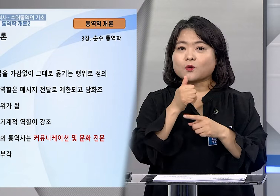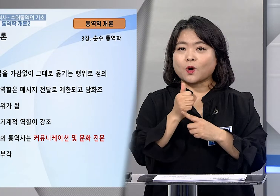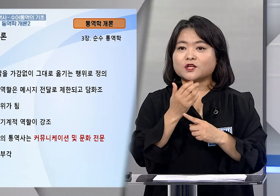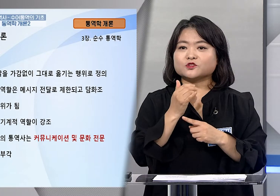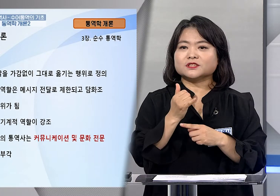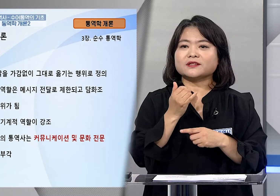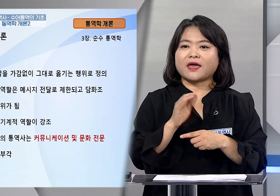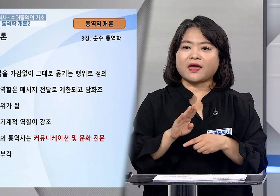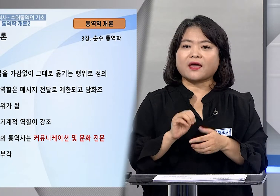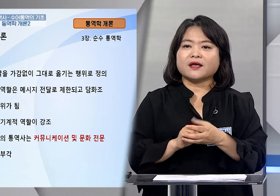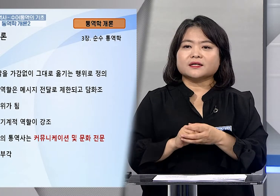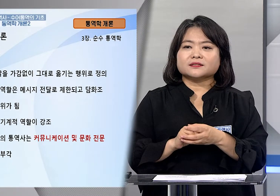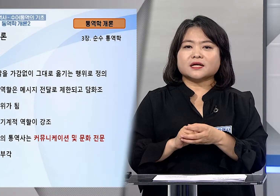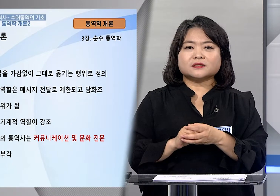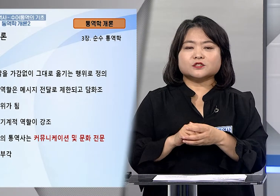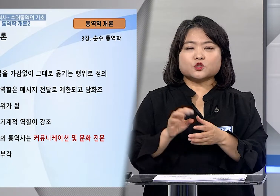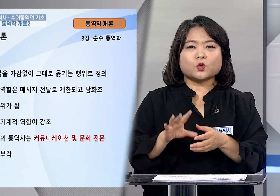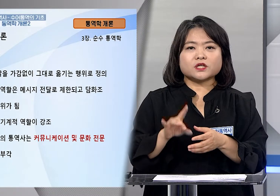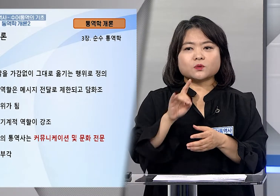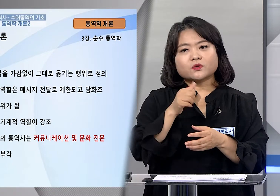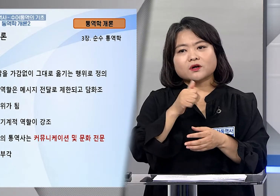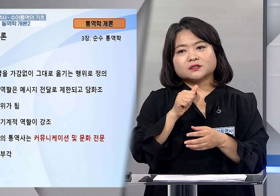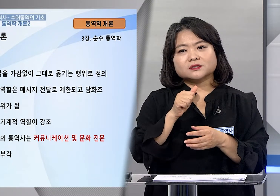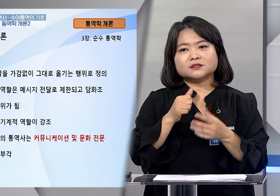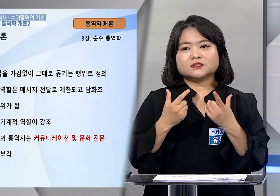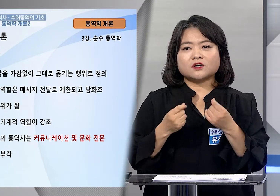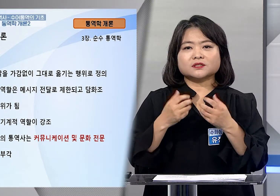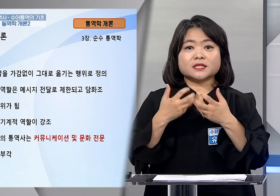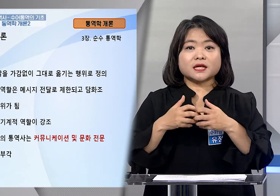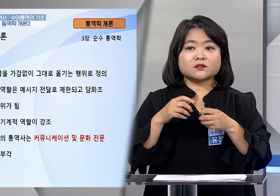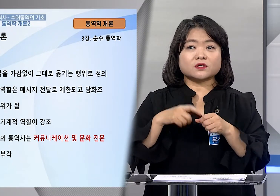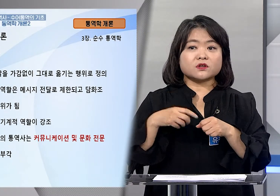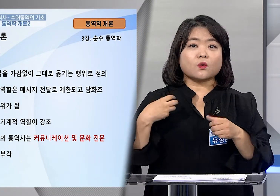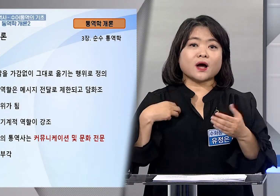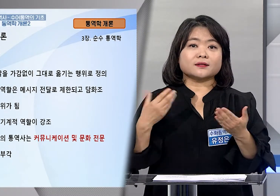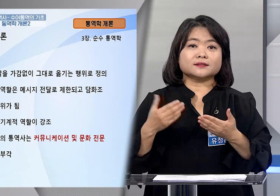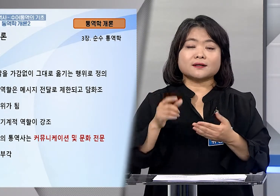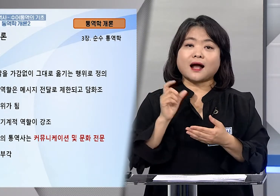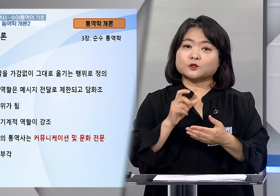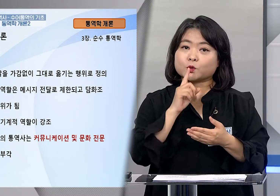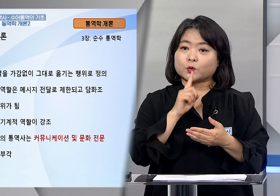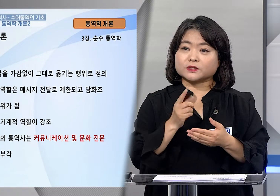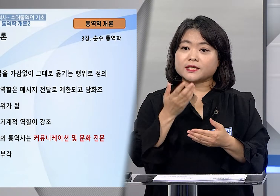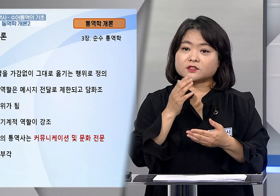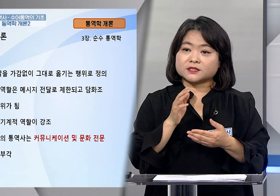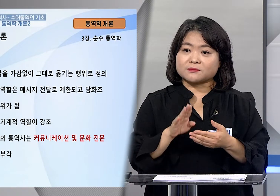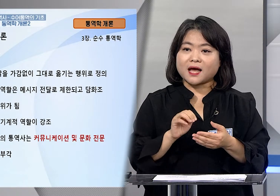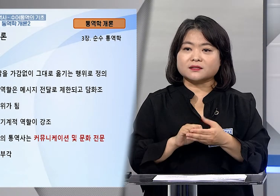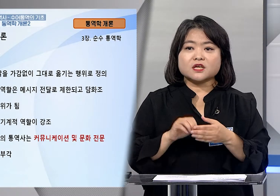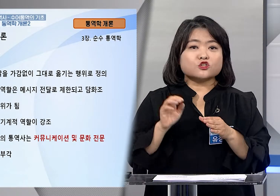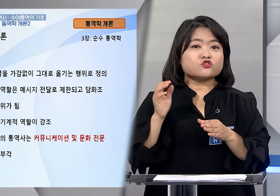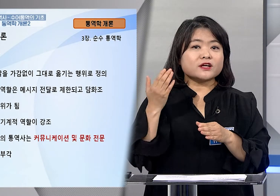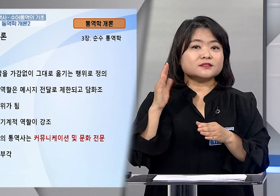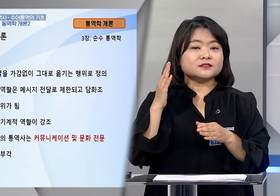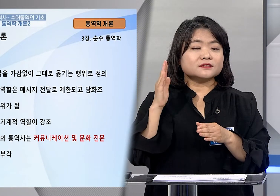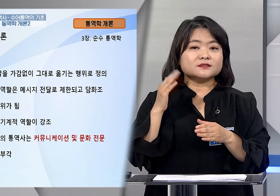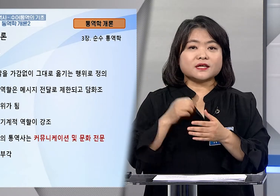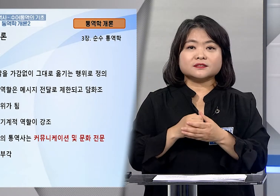할 수 있는데 사실 초기 통역은 이러한 기계적인 역할을 강조를 했었지만 최근에는